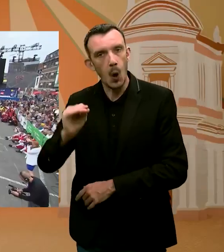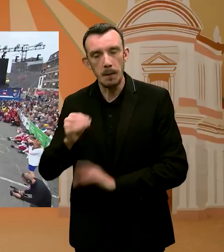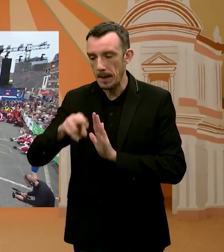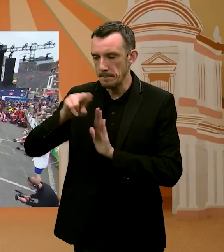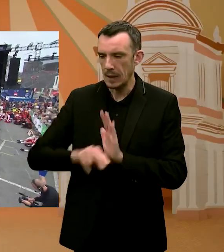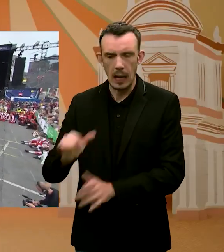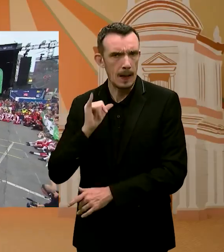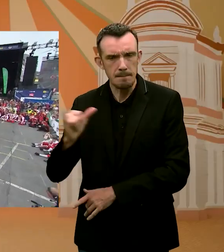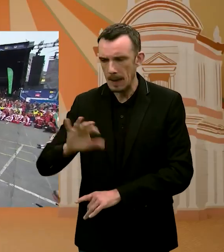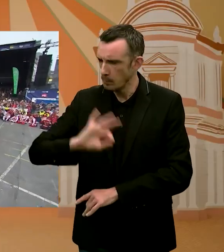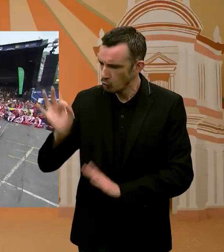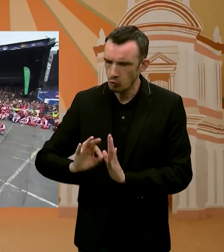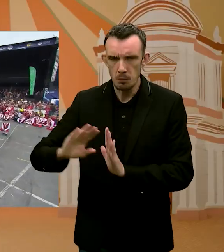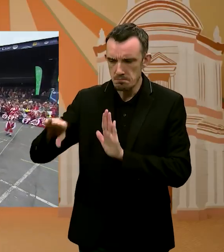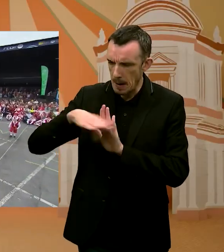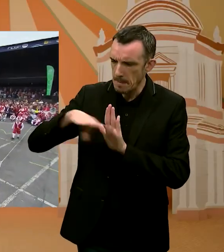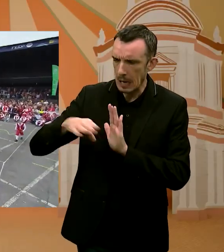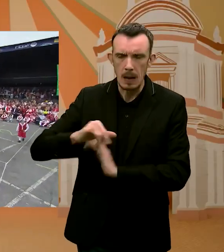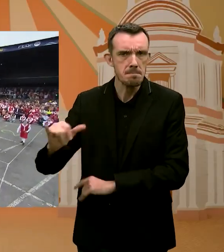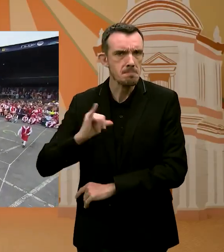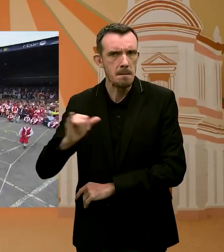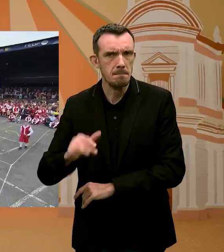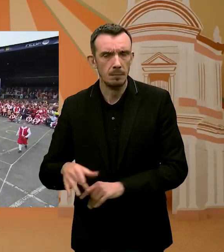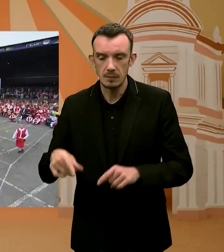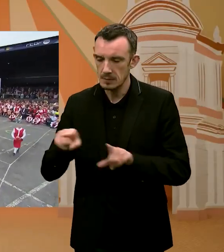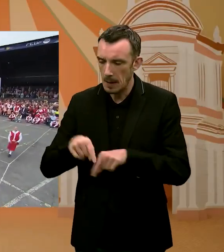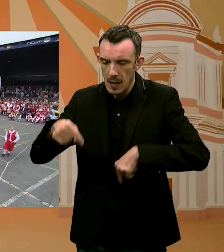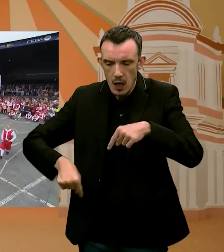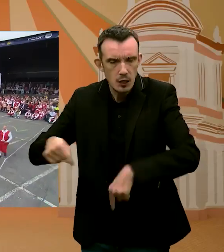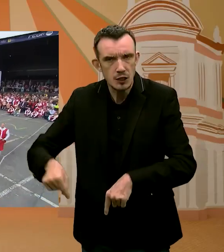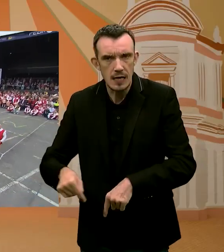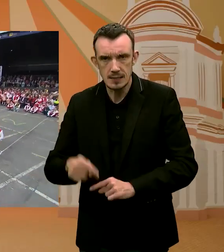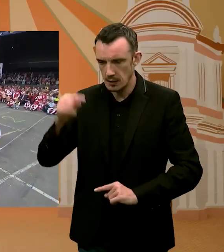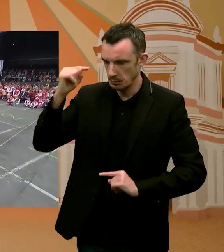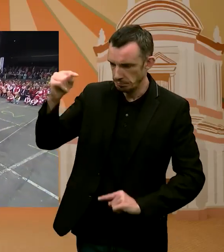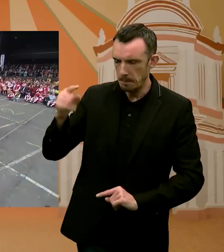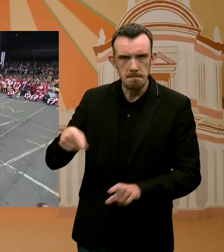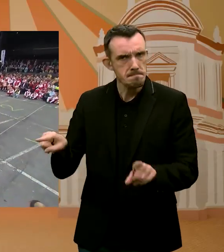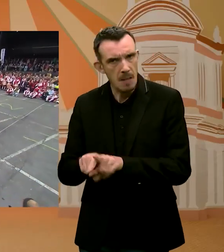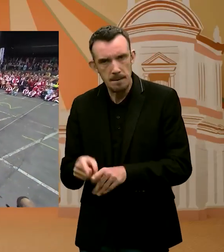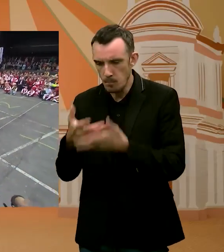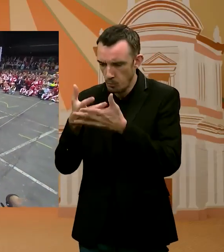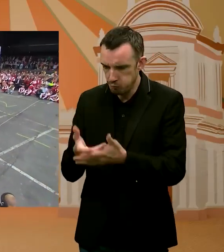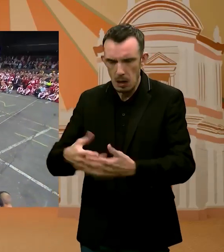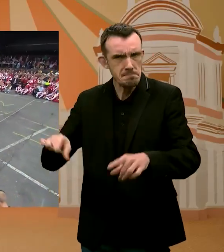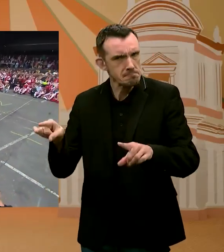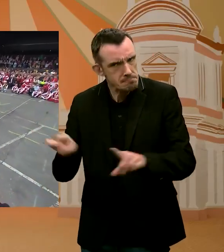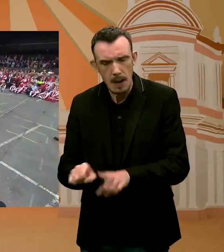c'est précieux pour nous. Ça c'est bien, pas plus petite ou pas plus légère, c'est vrai que c'est vraiment les mêmes. D'ailleurs ce sont celles peut-être qui ont combattu hier, hein, celles-là ça se